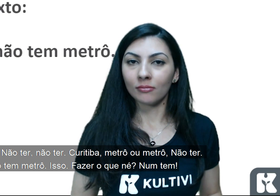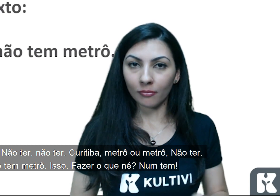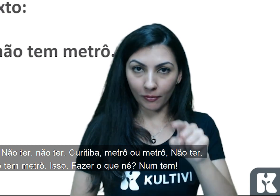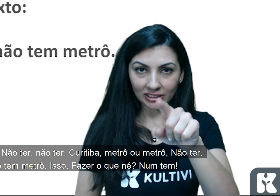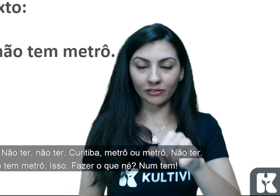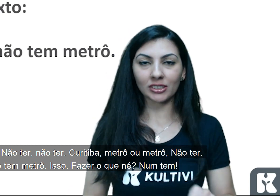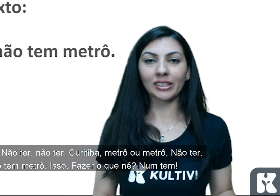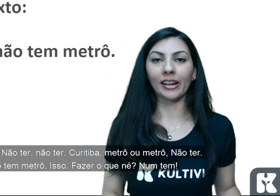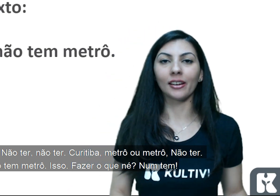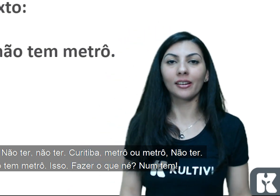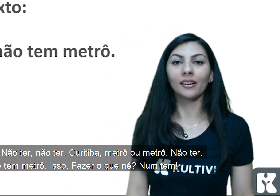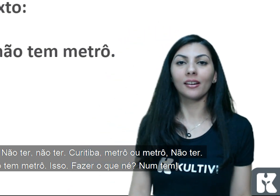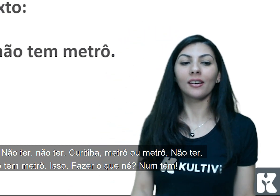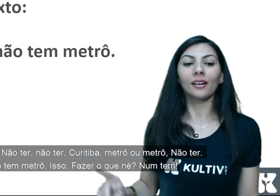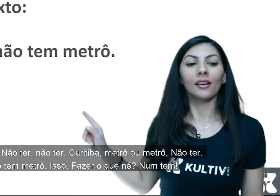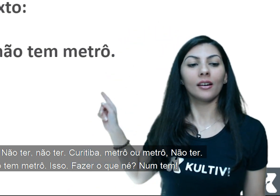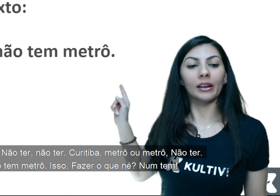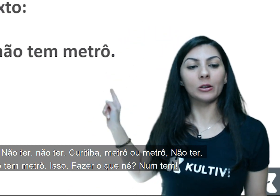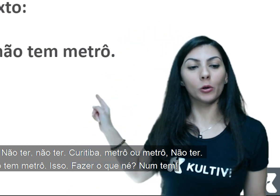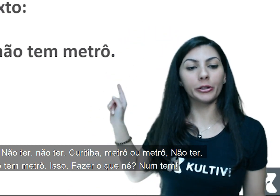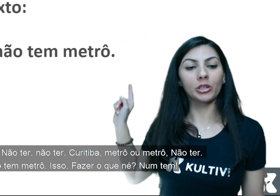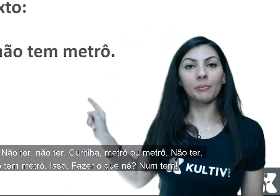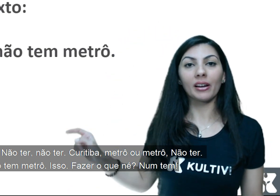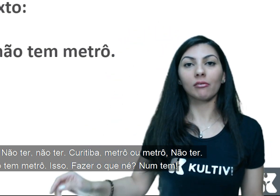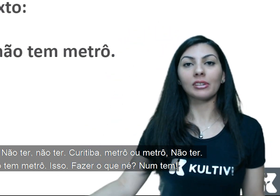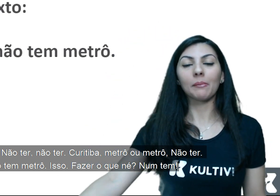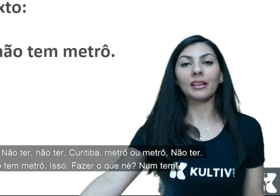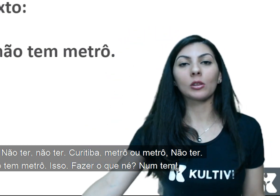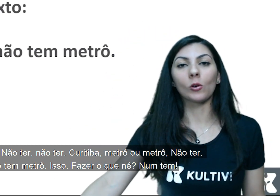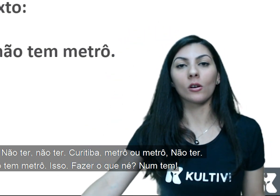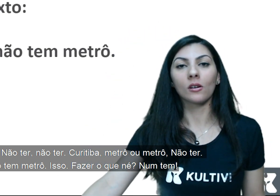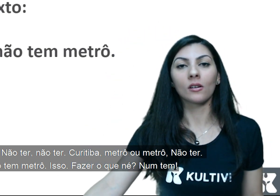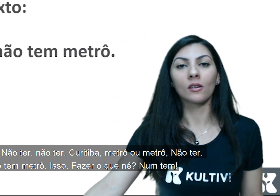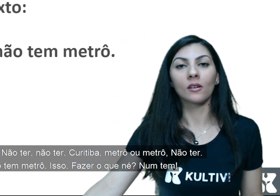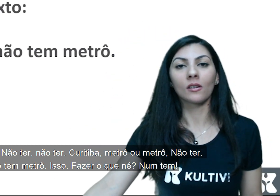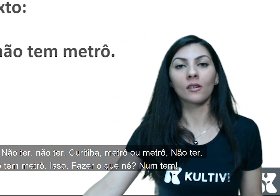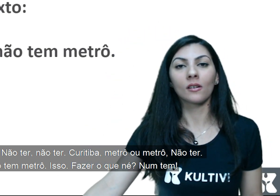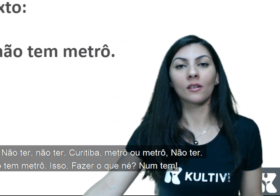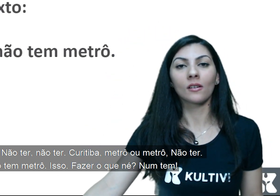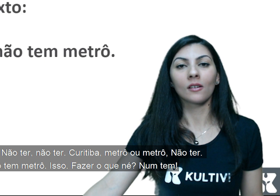Passa você. Em Curitiba, não tem metrô.